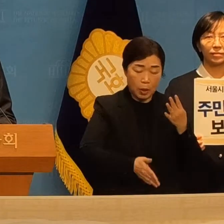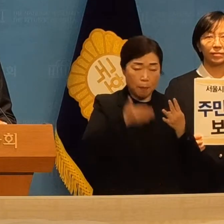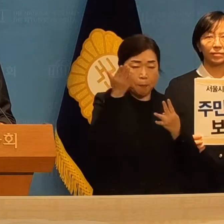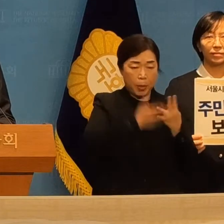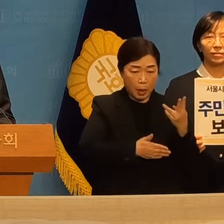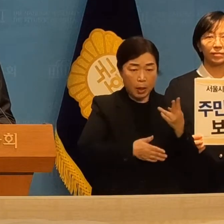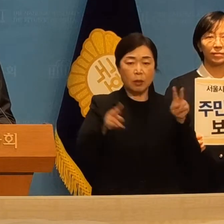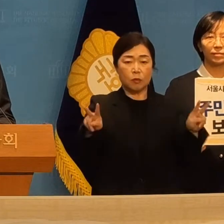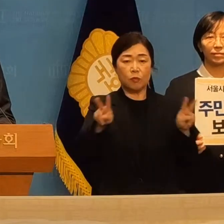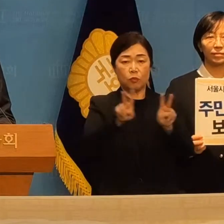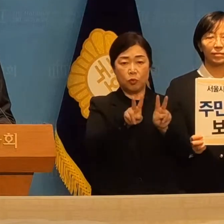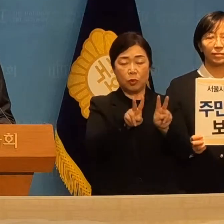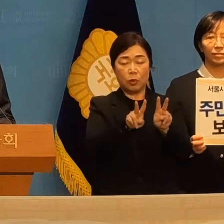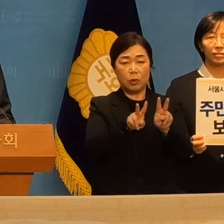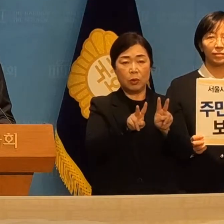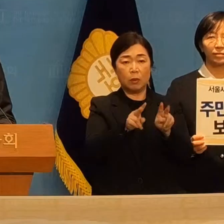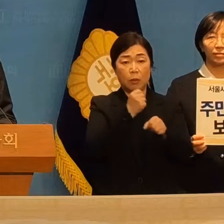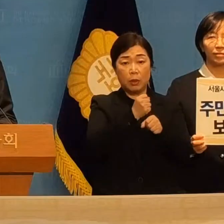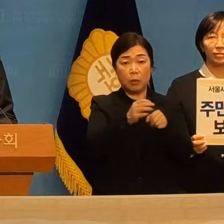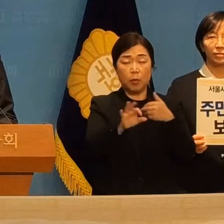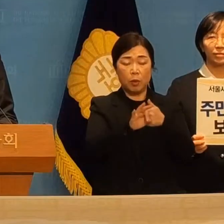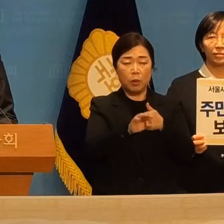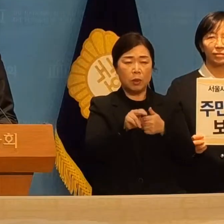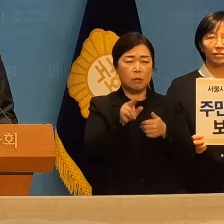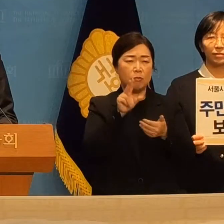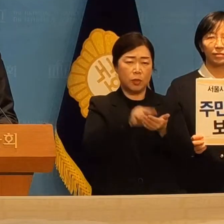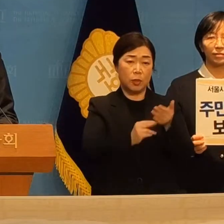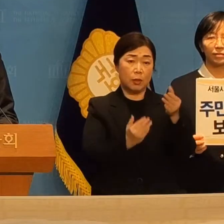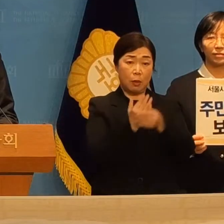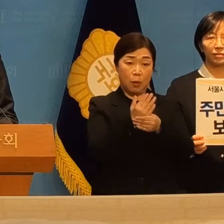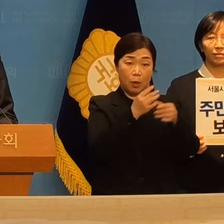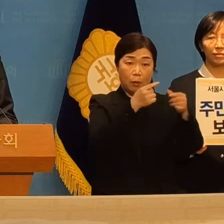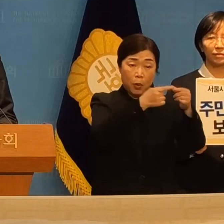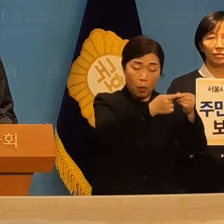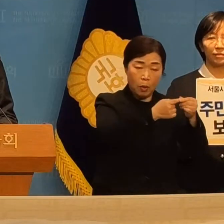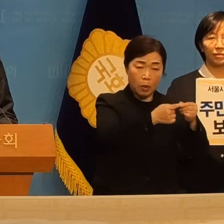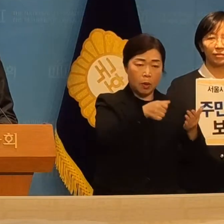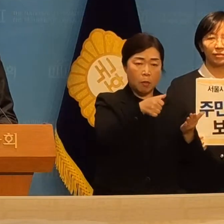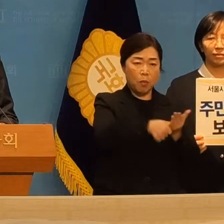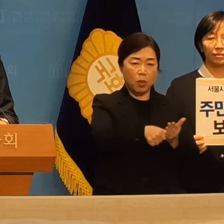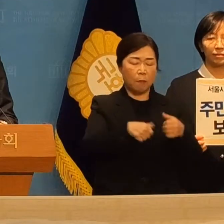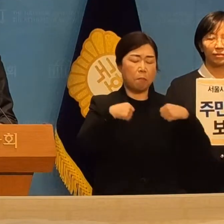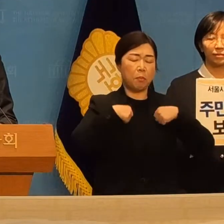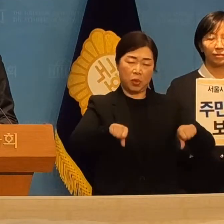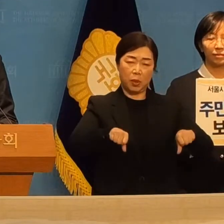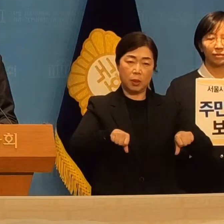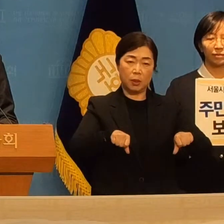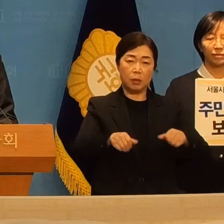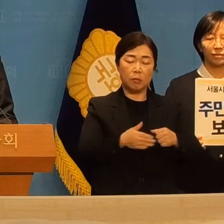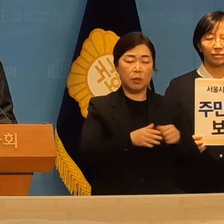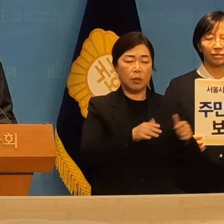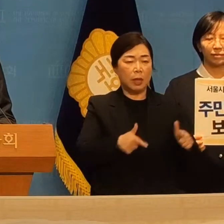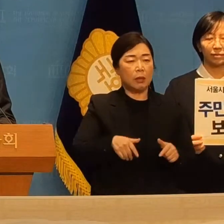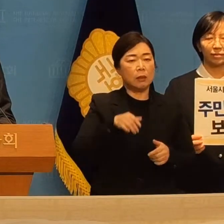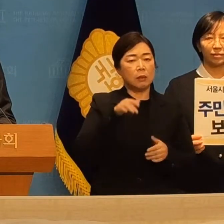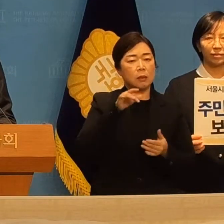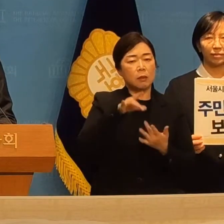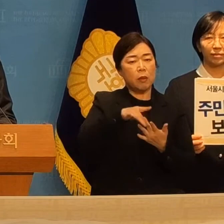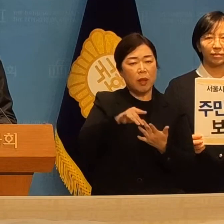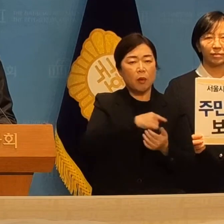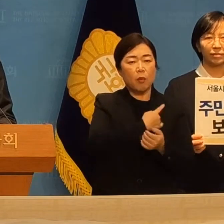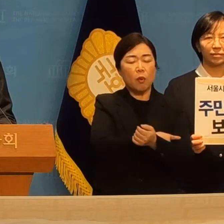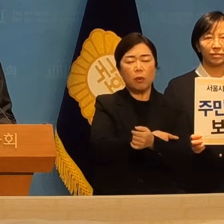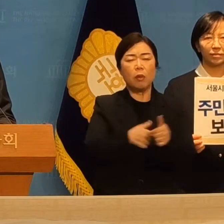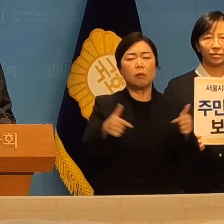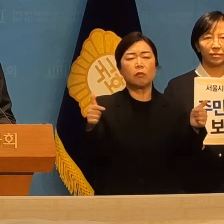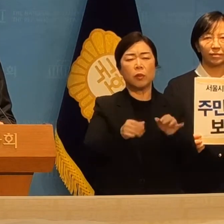다음과 같은 심각한 문제가 발생합니다. 첫 번째, 사표 심리가 폭증해 다양한 선택이 봉쇄됩니다.